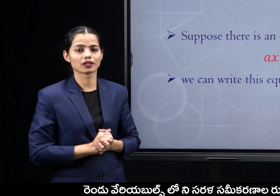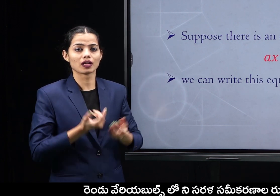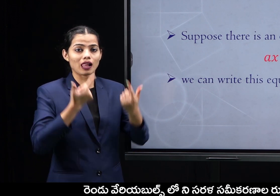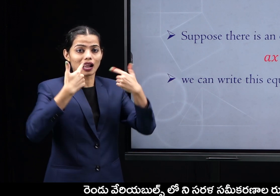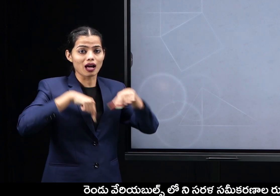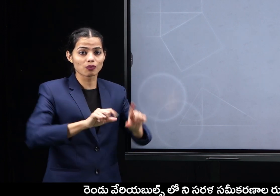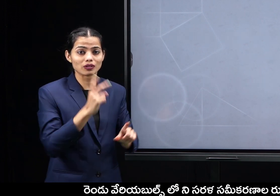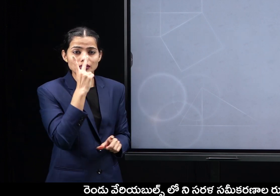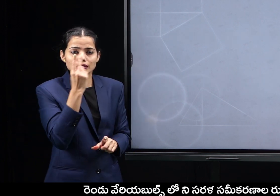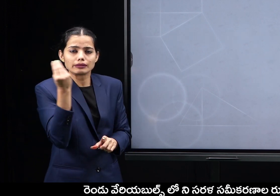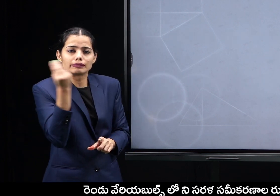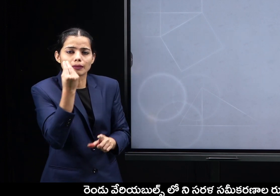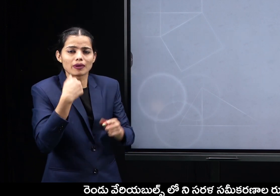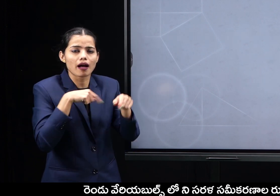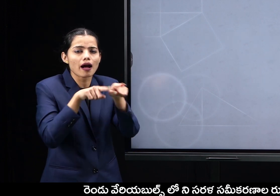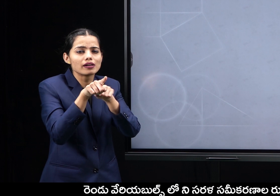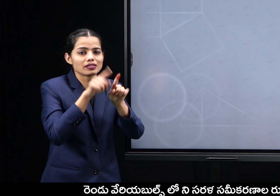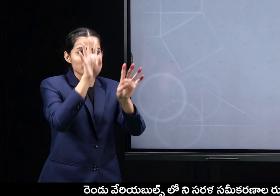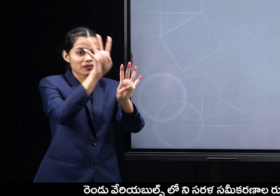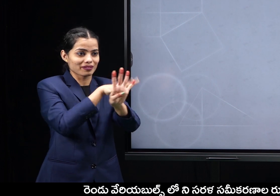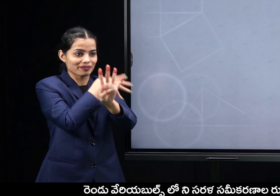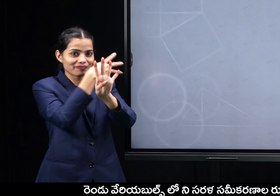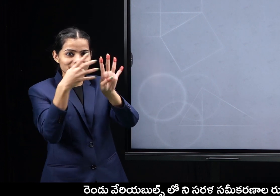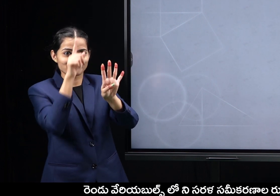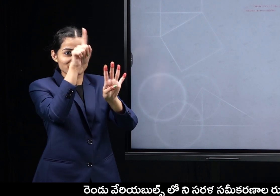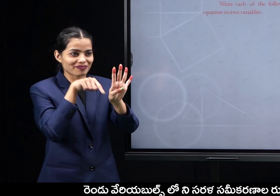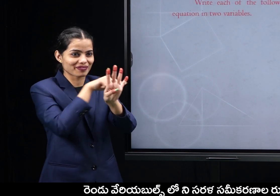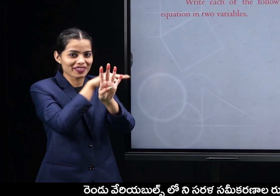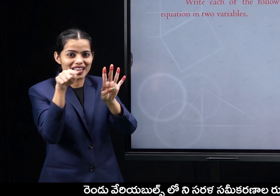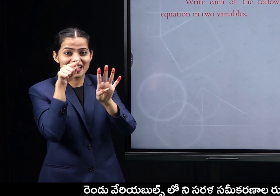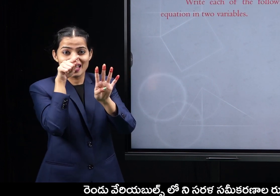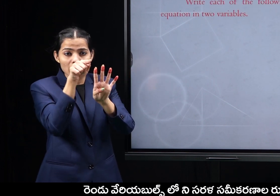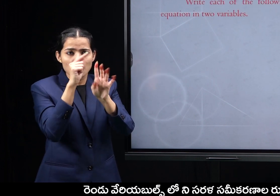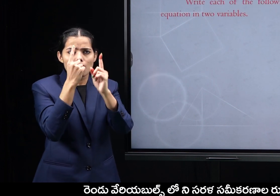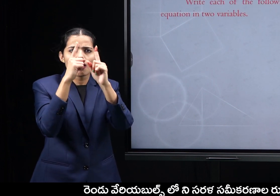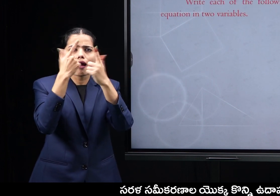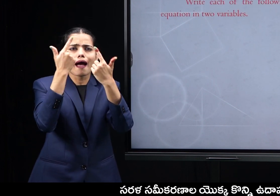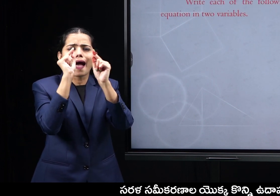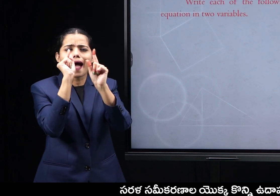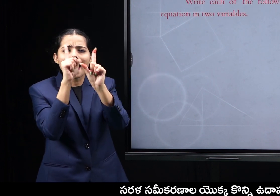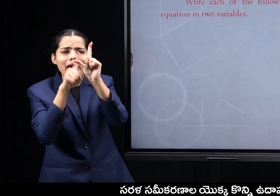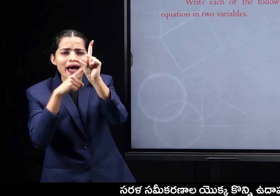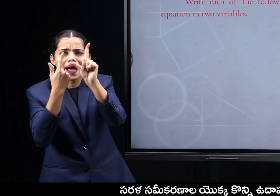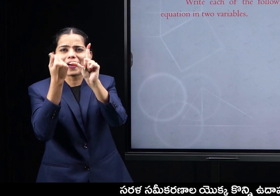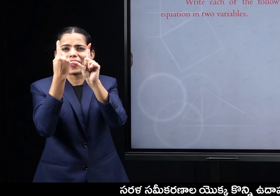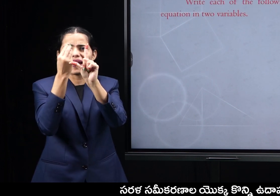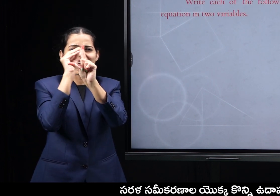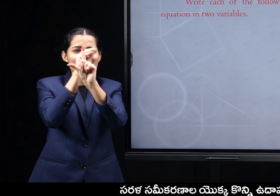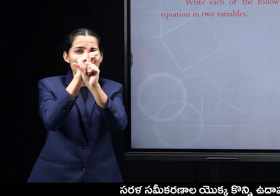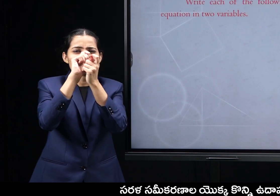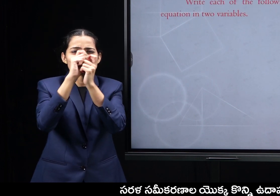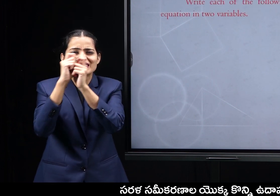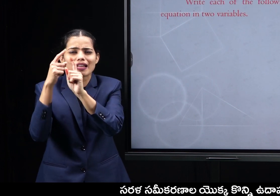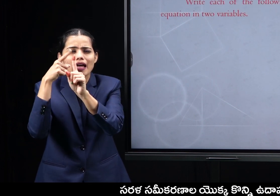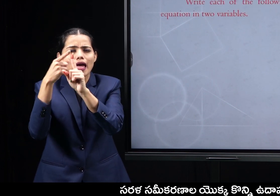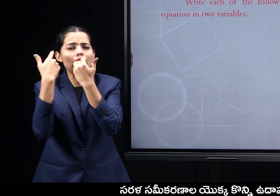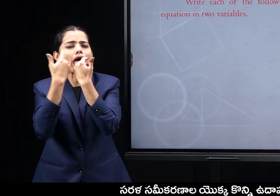రెండు వేరియబుల్స్లోని సరళ సమీకరణాల రూపంగా ఒక వేరియబుల్లోని సరళ సమీకరణాల యొక్క కొన్ని ఉదాహరణలు